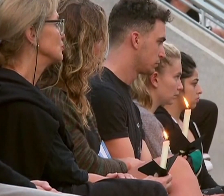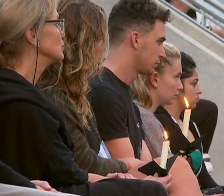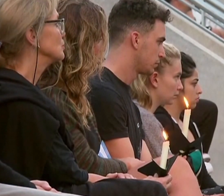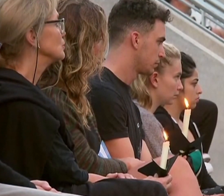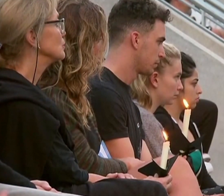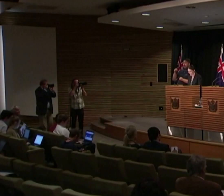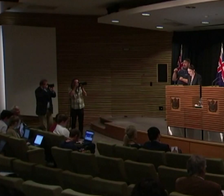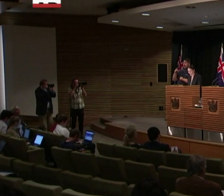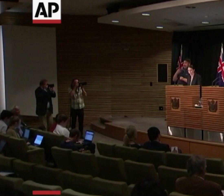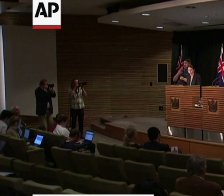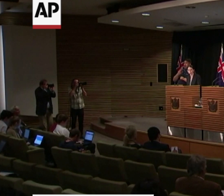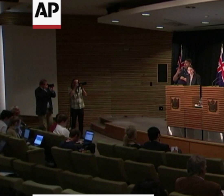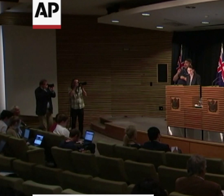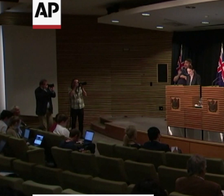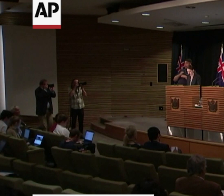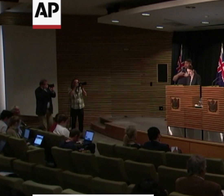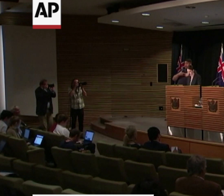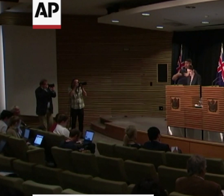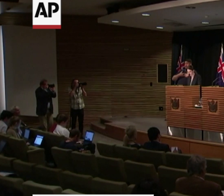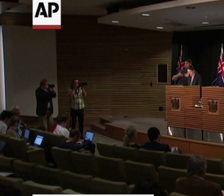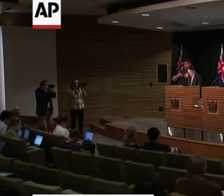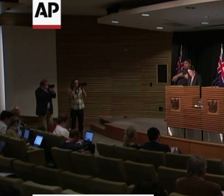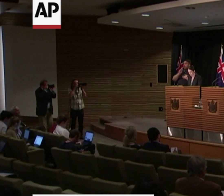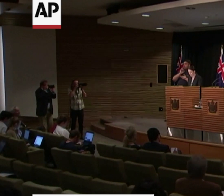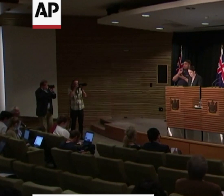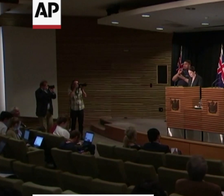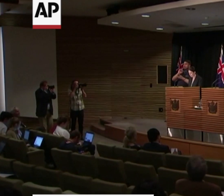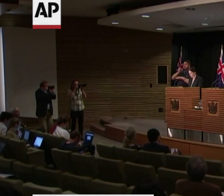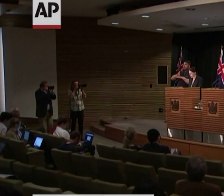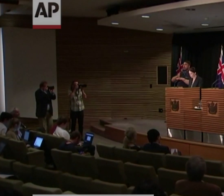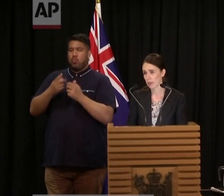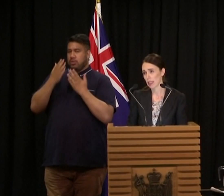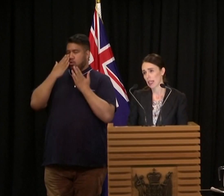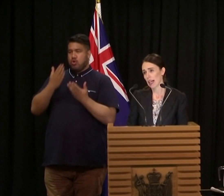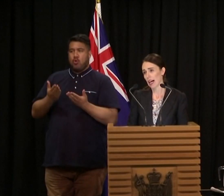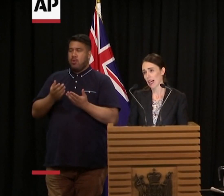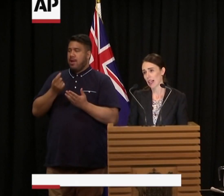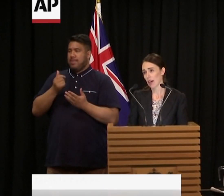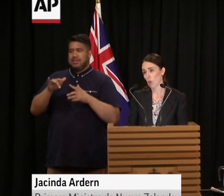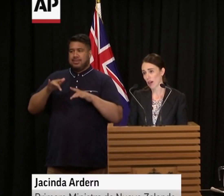tendrá un costo de hasta 200 millones de dólares neocelandeses